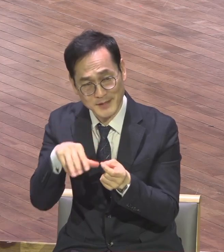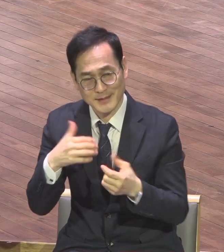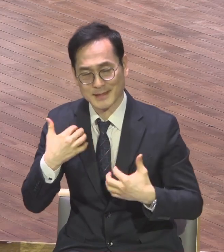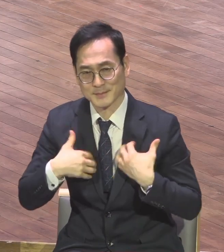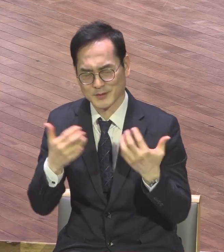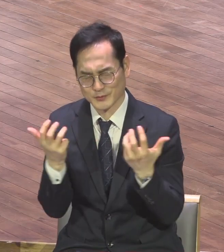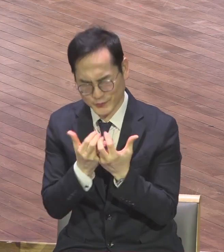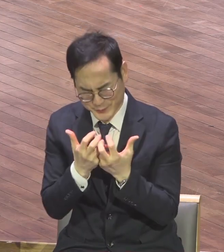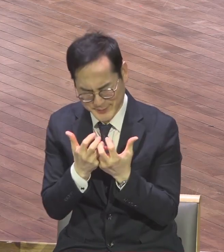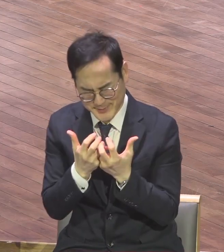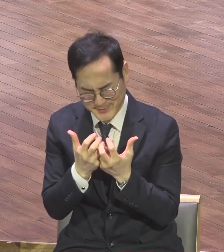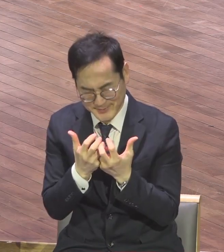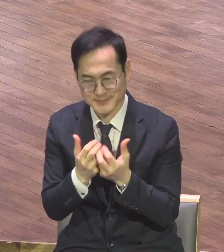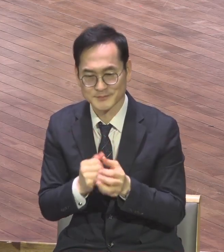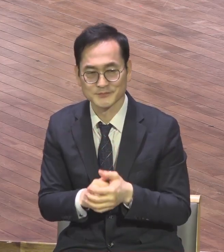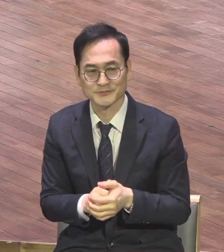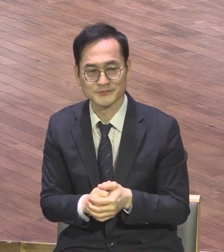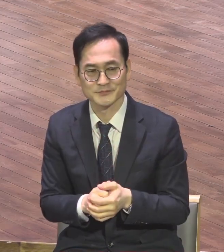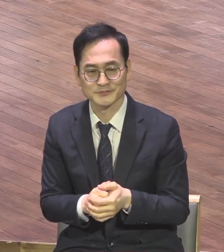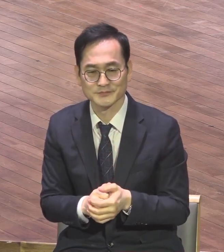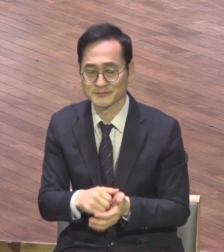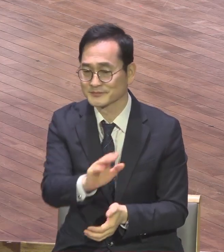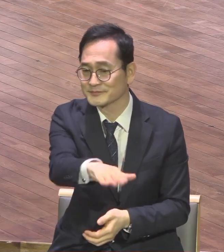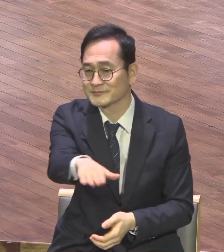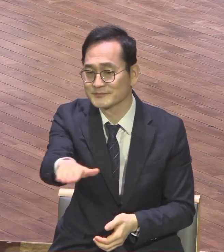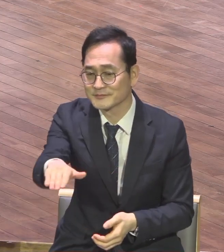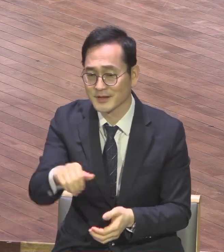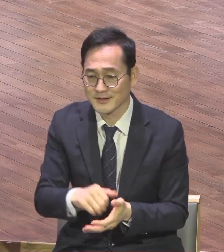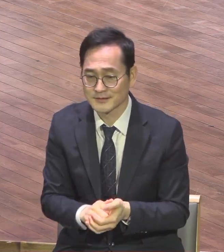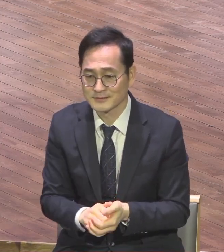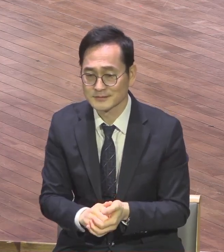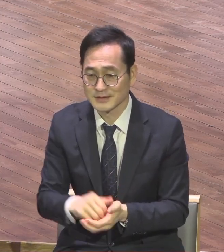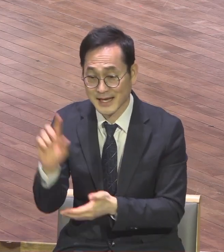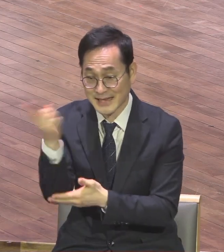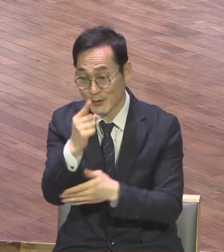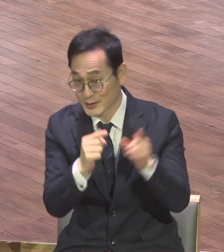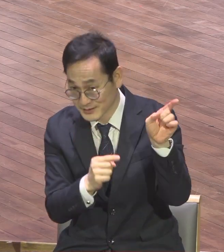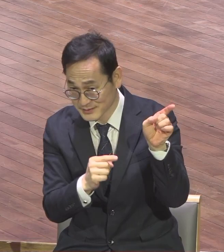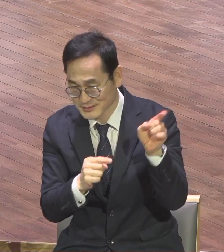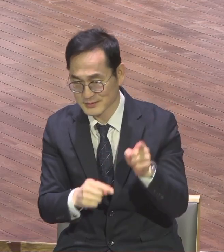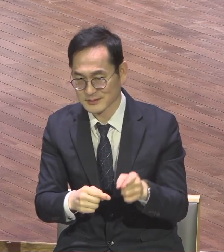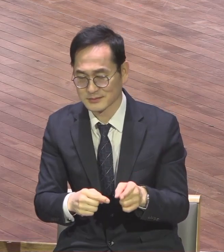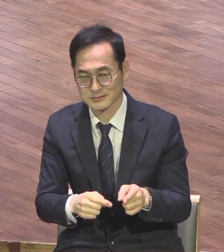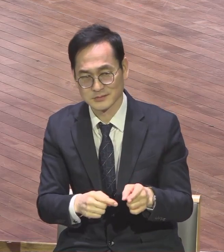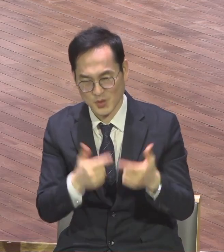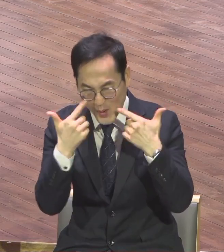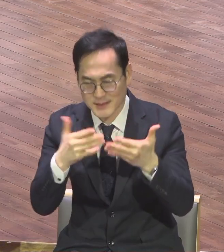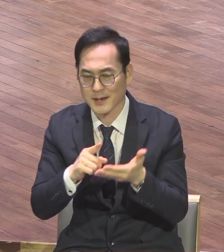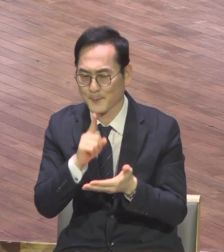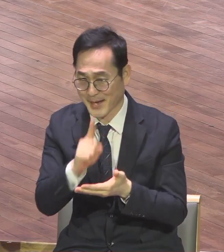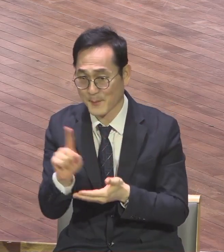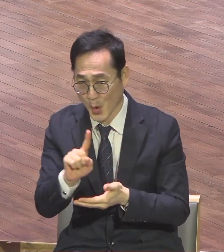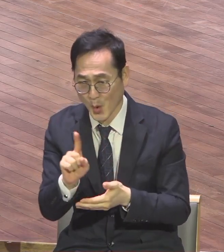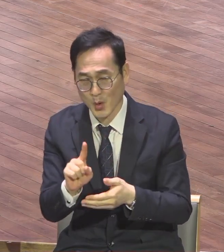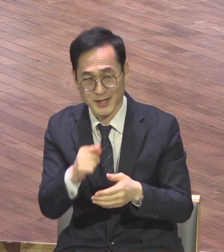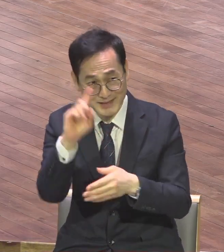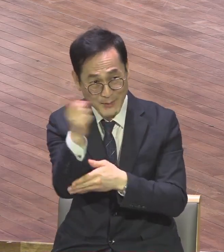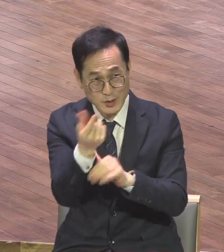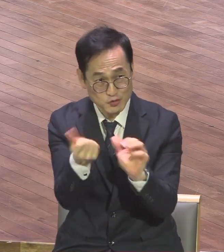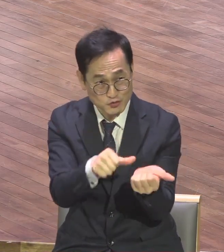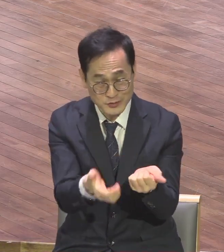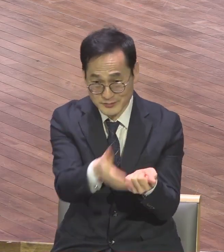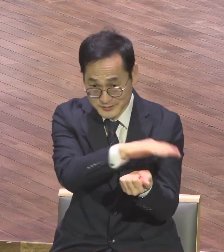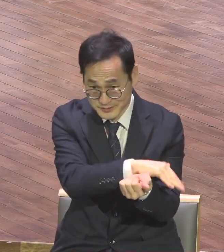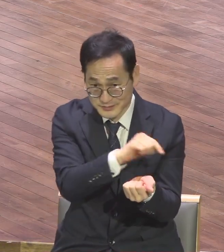기쁨이 충만하게 하시리로다 하였으므로 형제들아 내가 조상 다윗에 대하여 담대히 말할 수 있노니 다윗이 죽어 장사되어